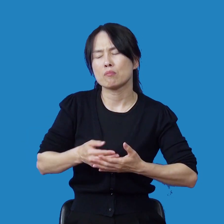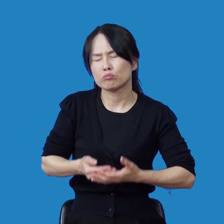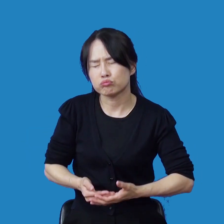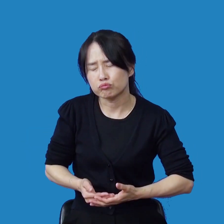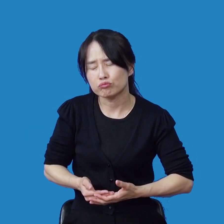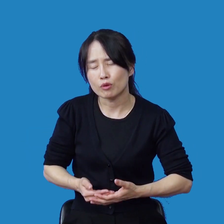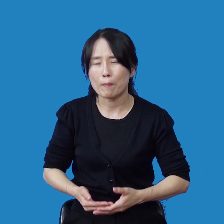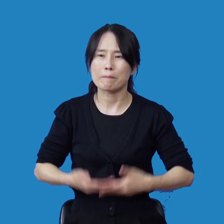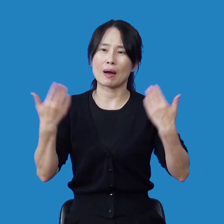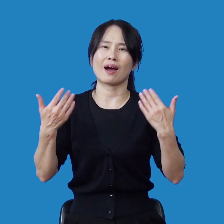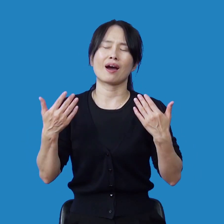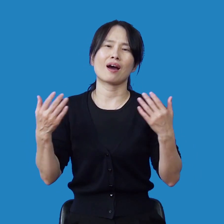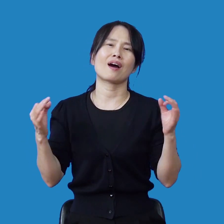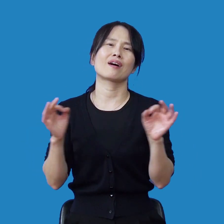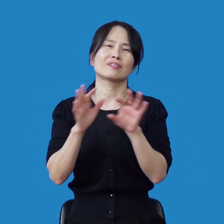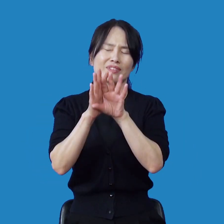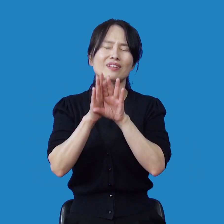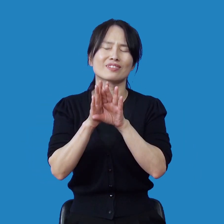가볍게 해 주었습니다.